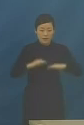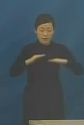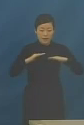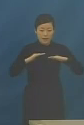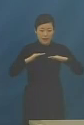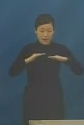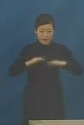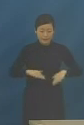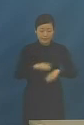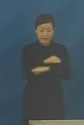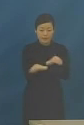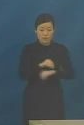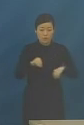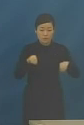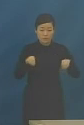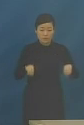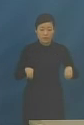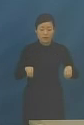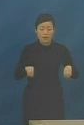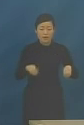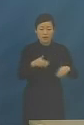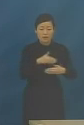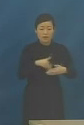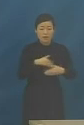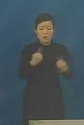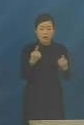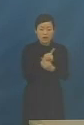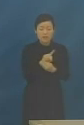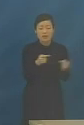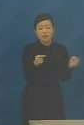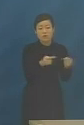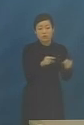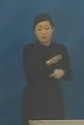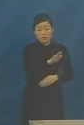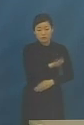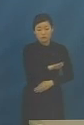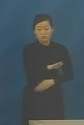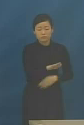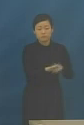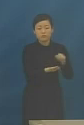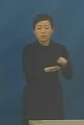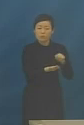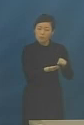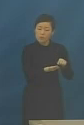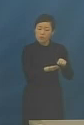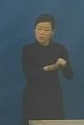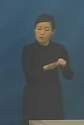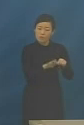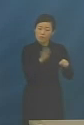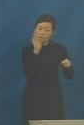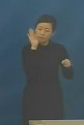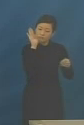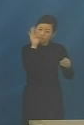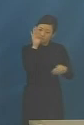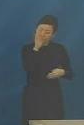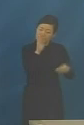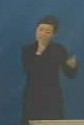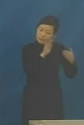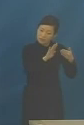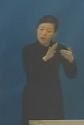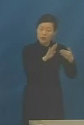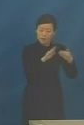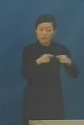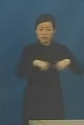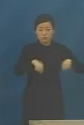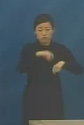安全協定の改定協議がありますがこれも近々へ中国電力の方でですね